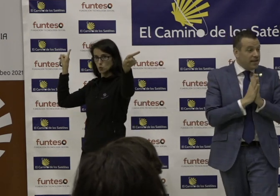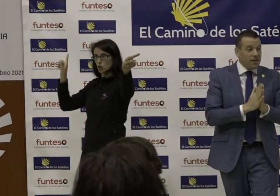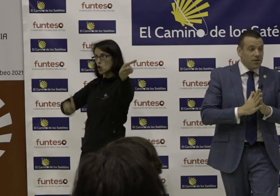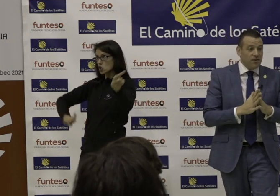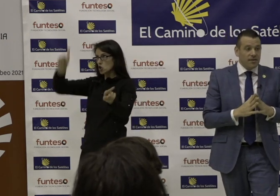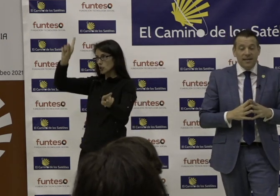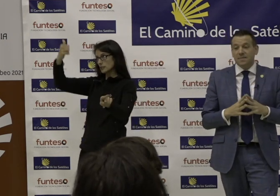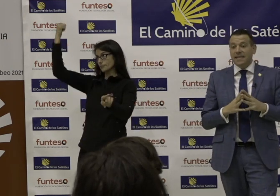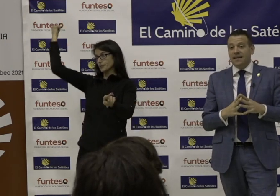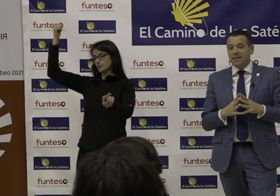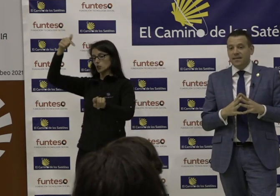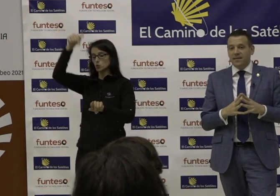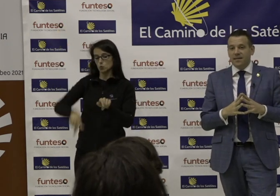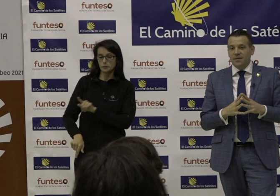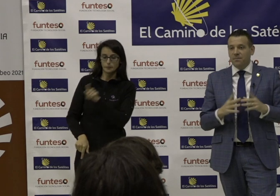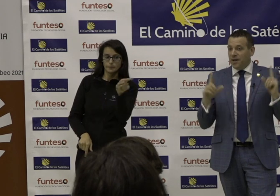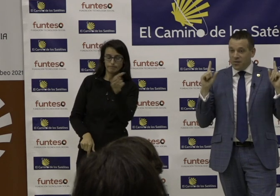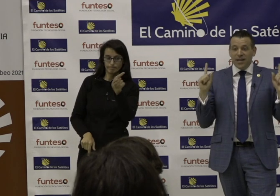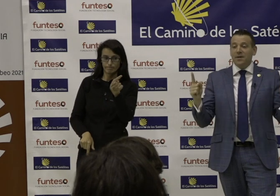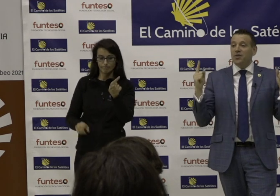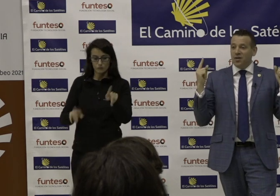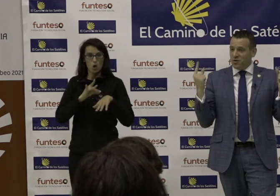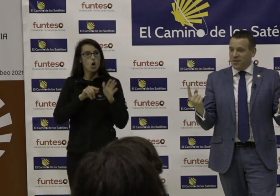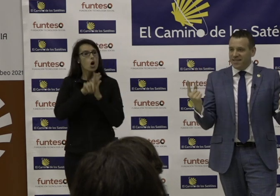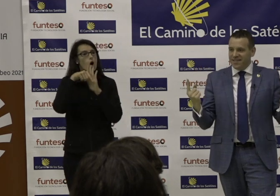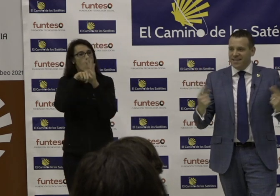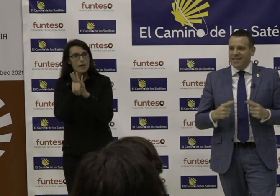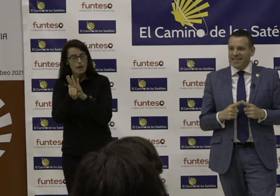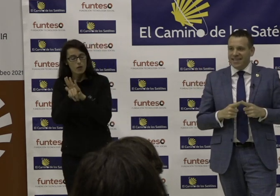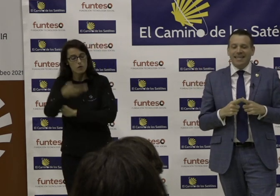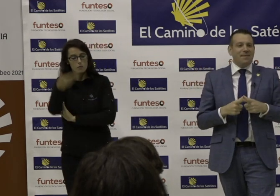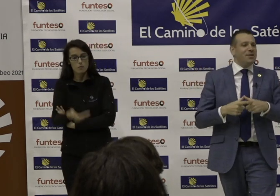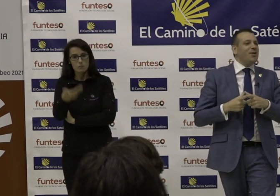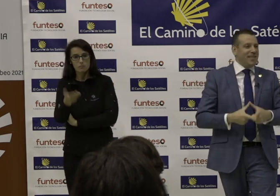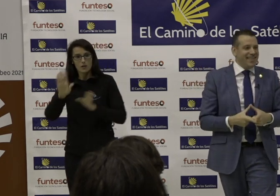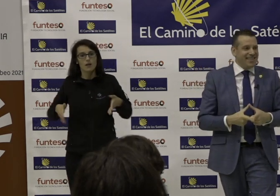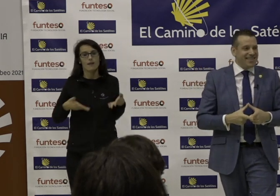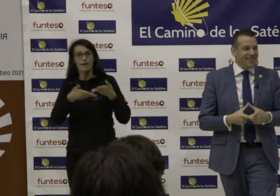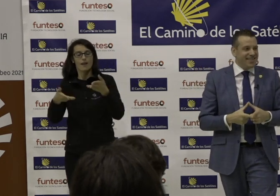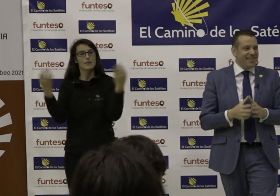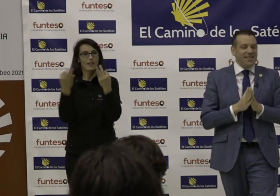La orientación es vital, pero hay un camino que nos une, que es el camino de los